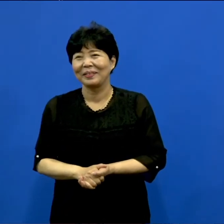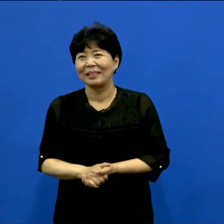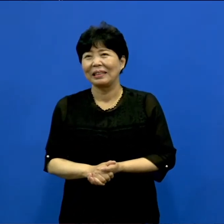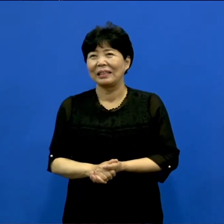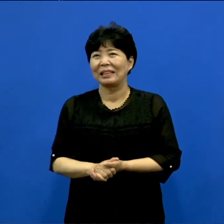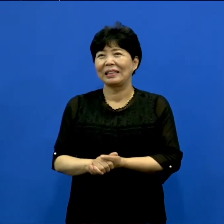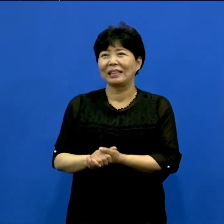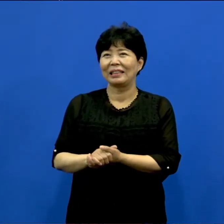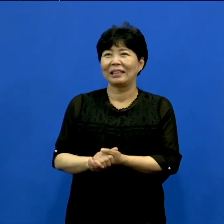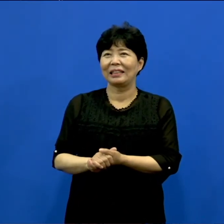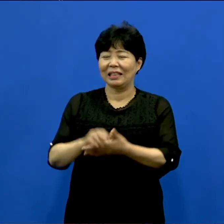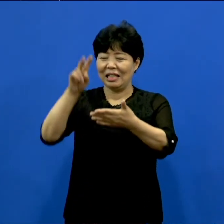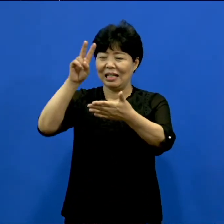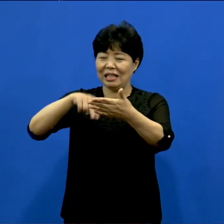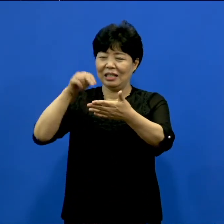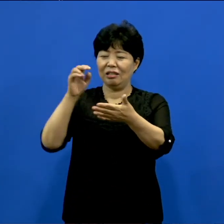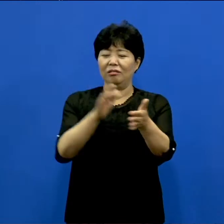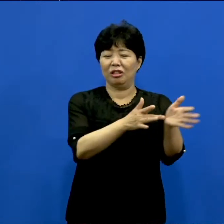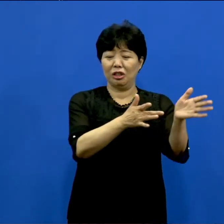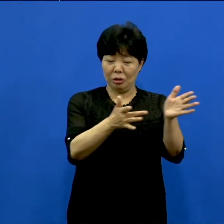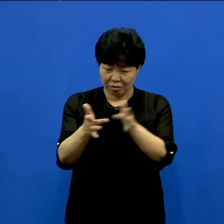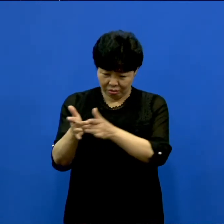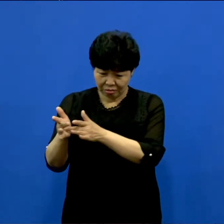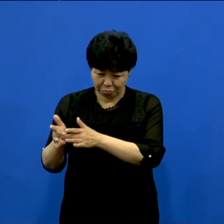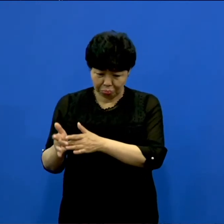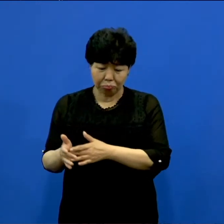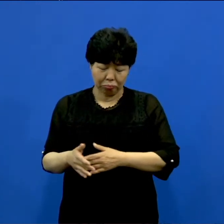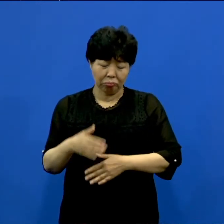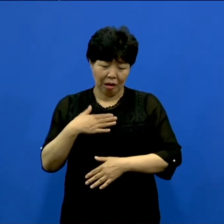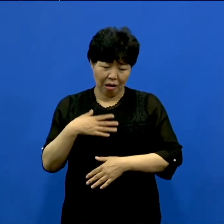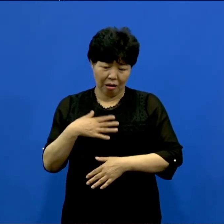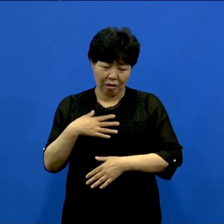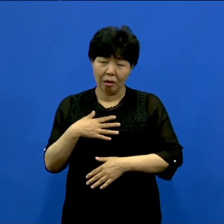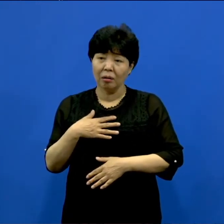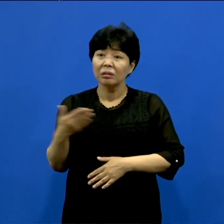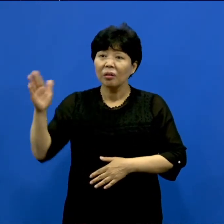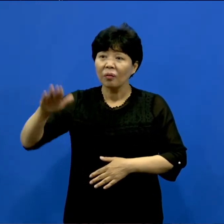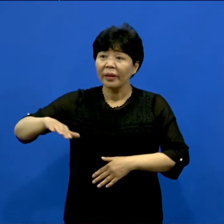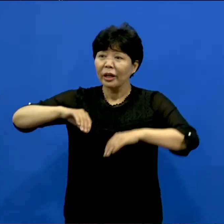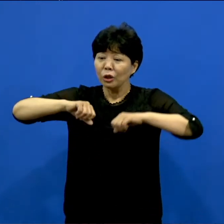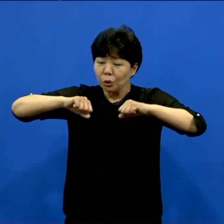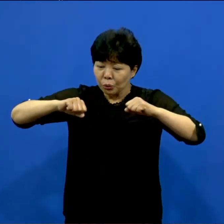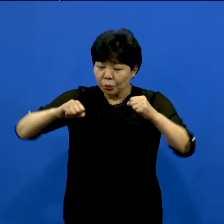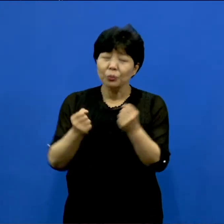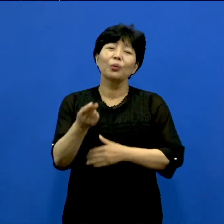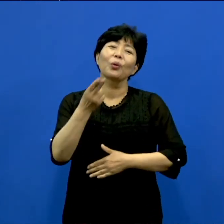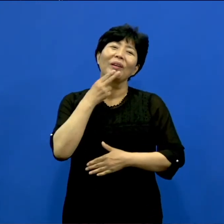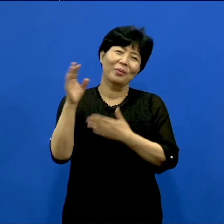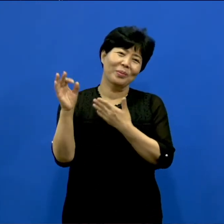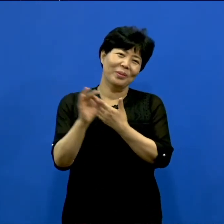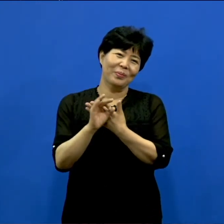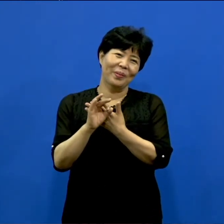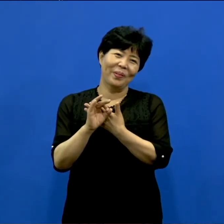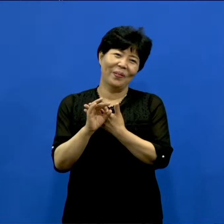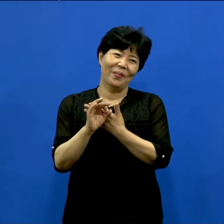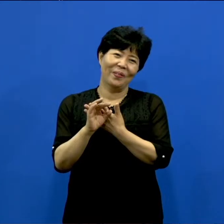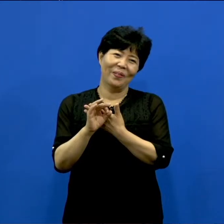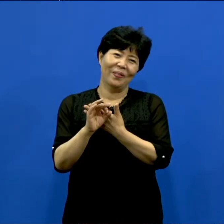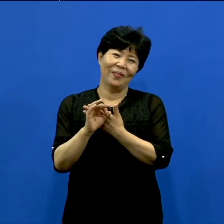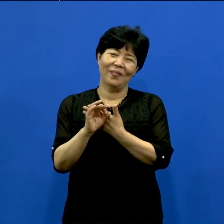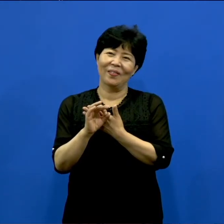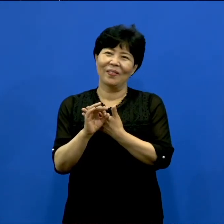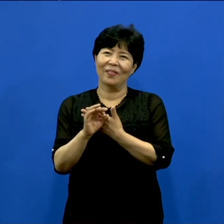알아요. 개념 다 파악하고. 근데 순종하지 않으니까, 그 말씀이 현실이 안 되니까, 맛을